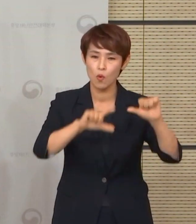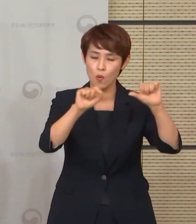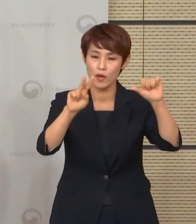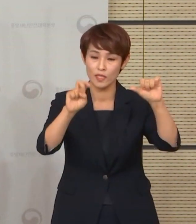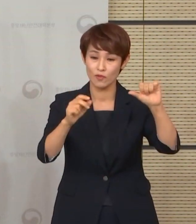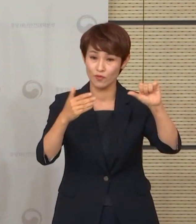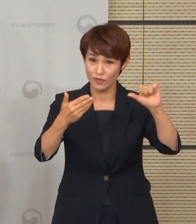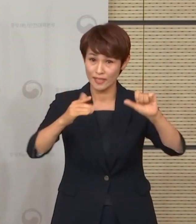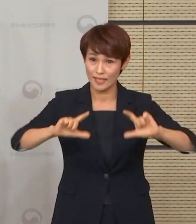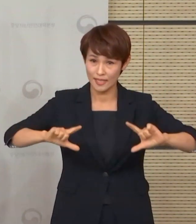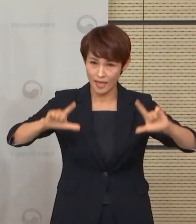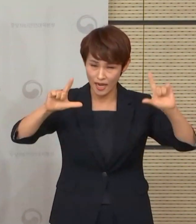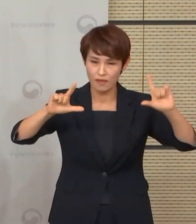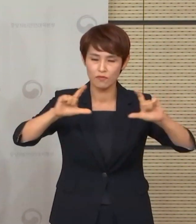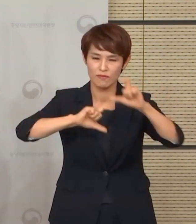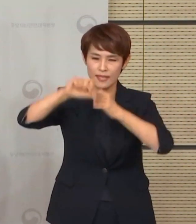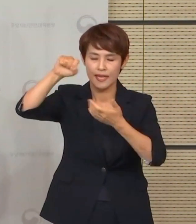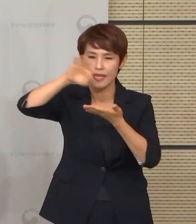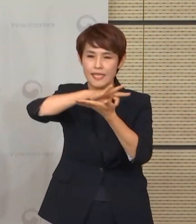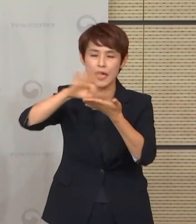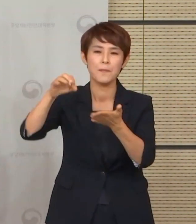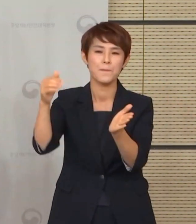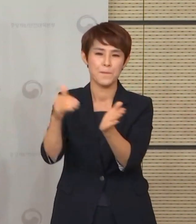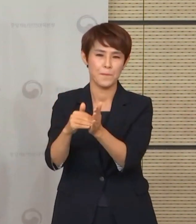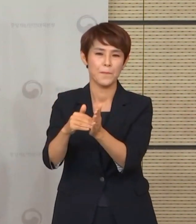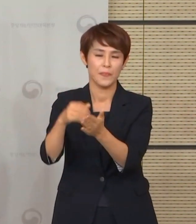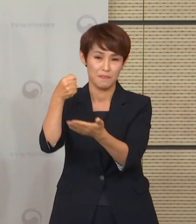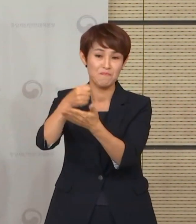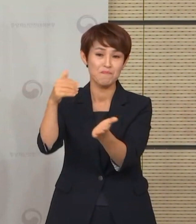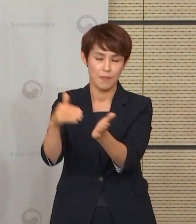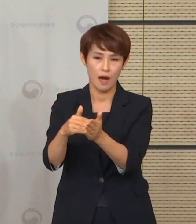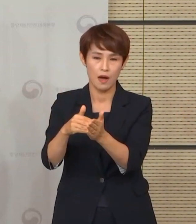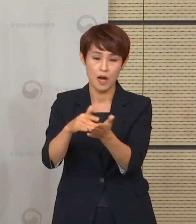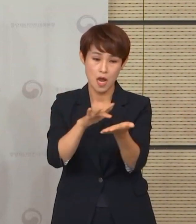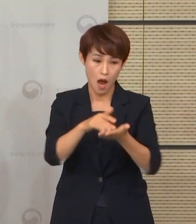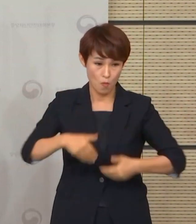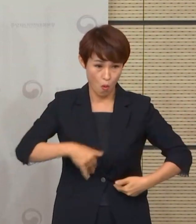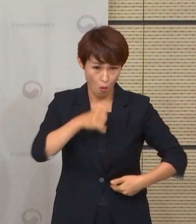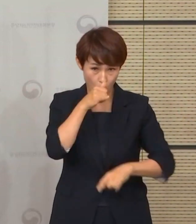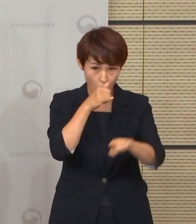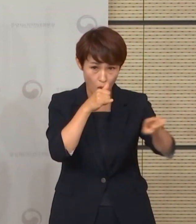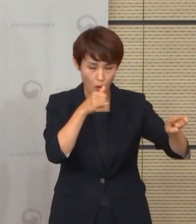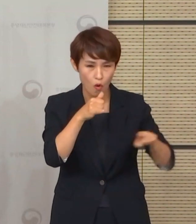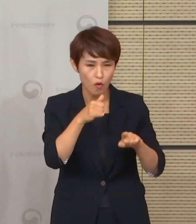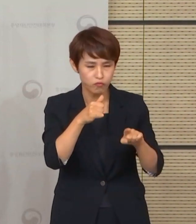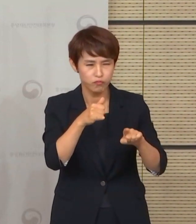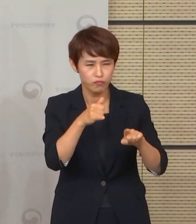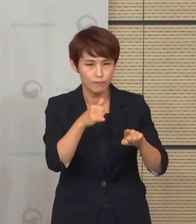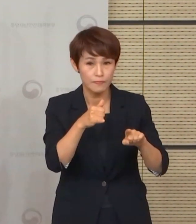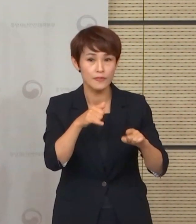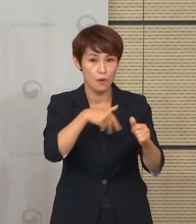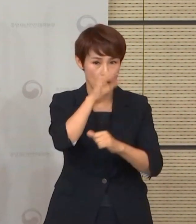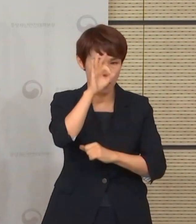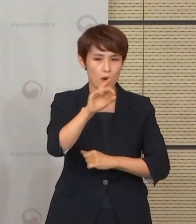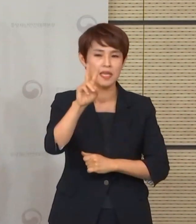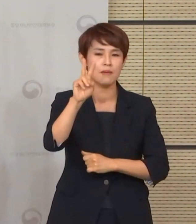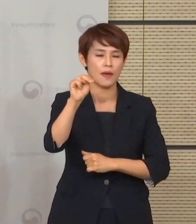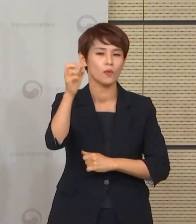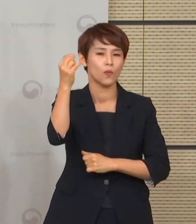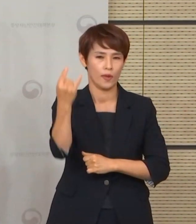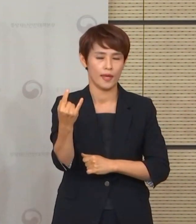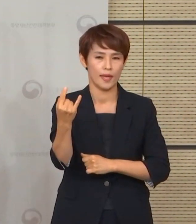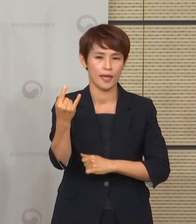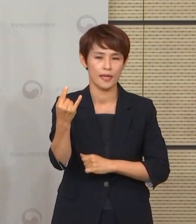19일 관련 추정 예산이 확정됨에 따라 투약이 필요한 한자의 규모를 고려하여 총 2만 의분